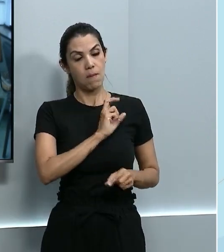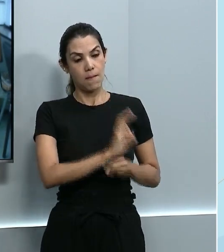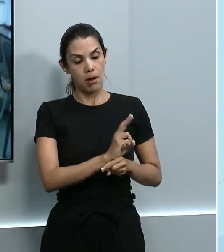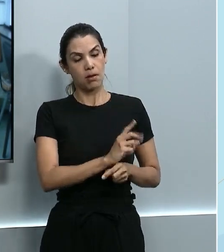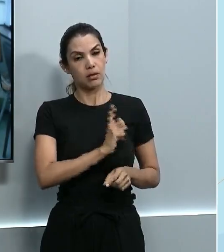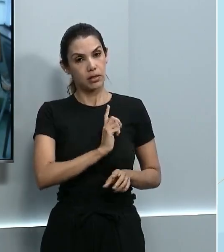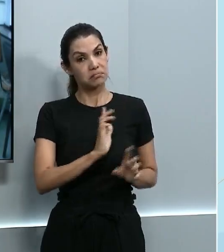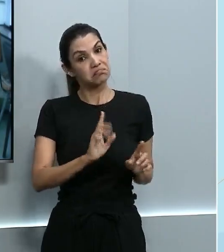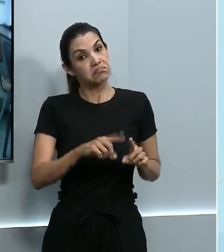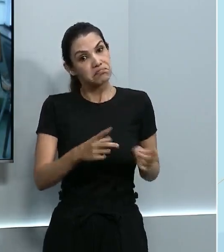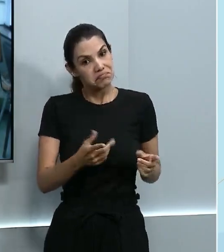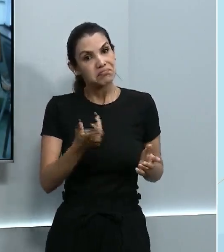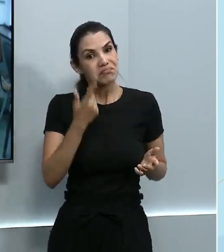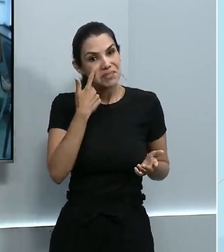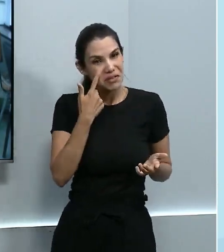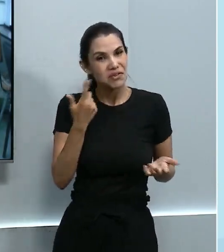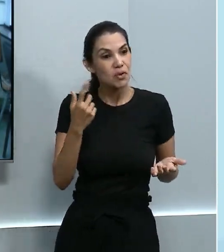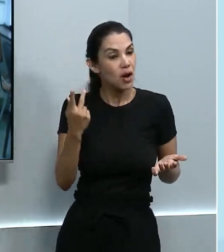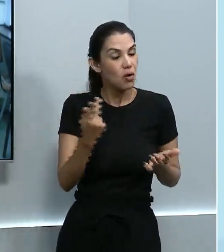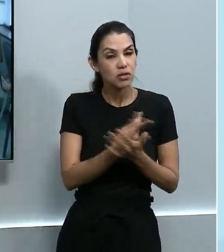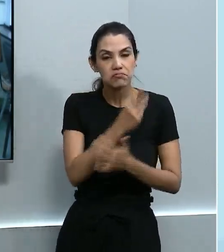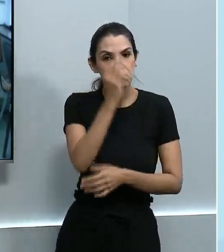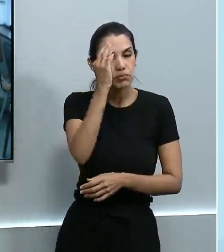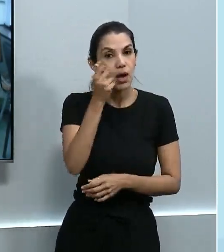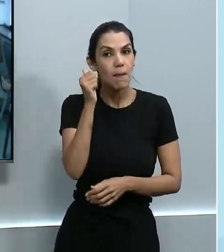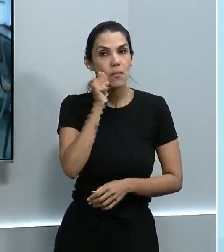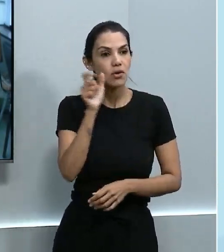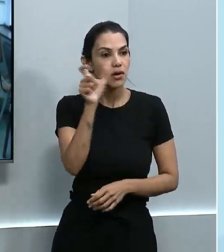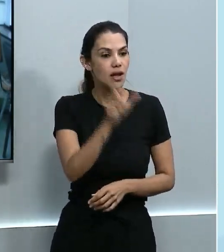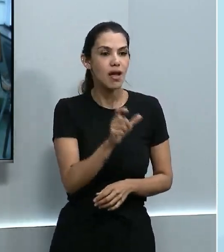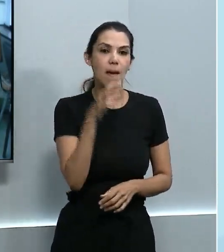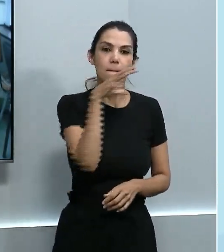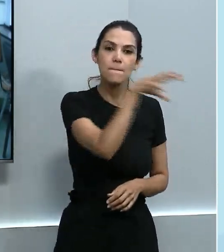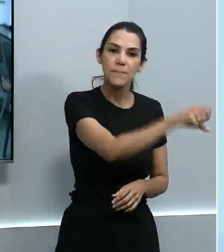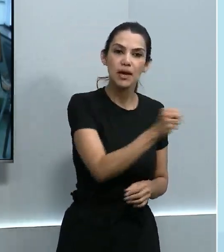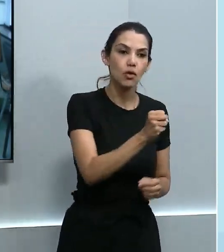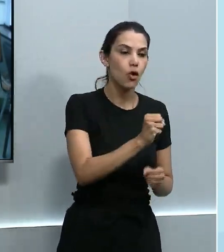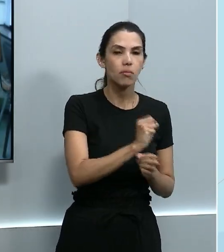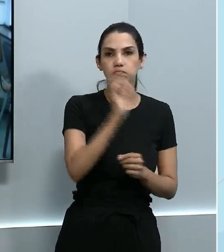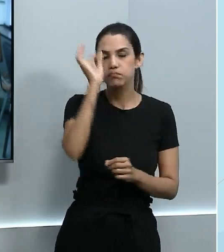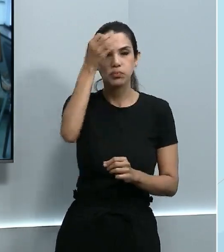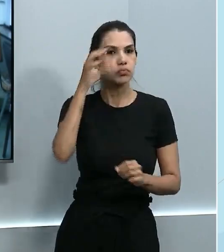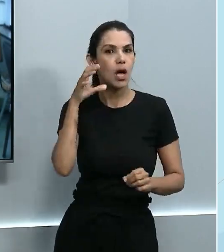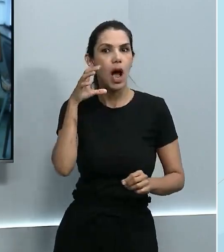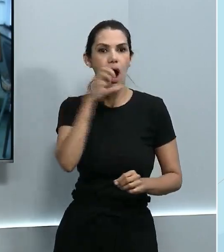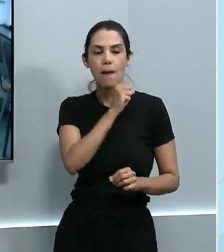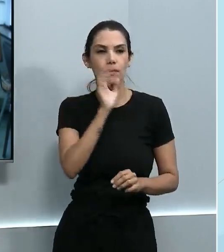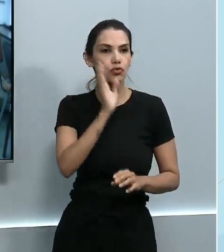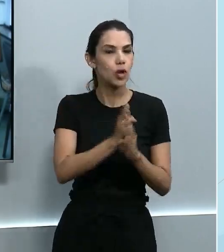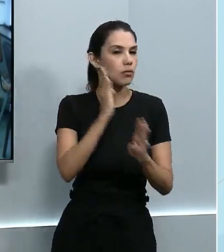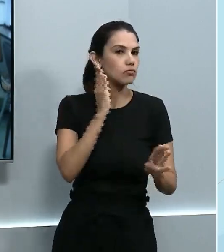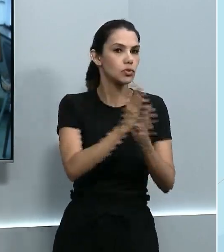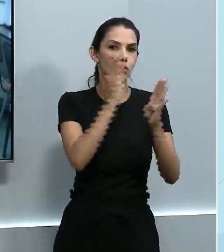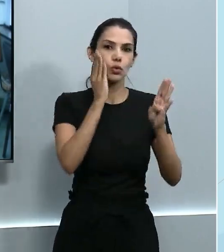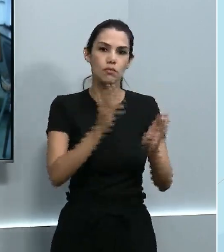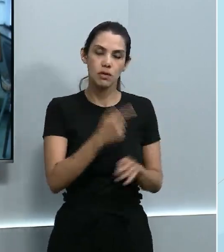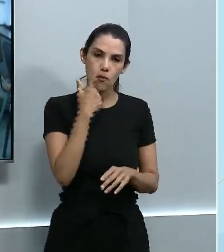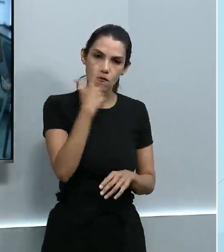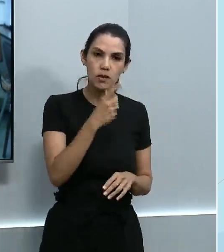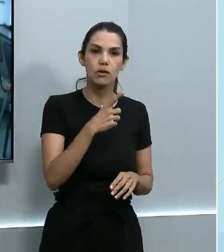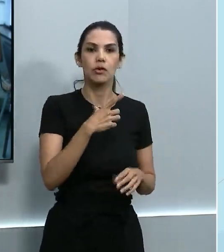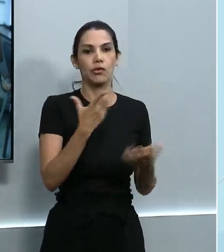disso que esse incidente apareceu rapidamente. Conseguiram ver que houve esse furto, né? E teve várias falhas,